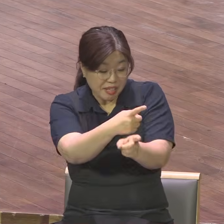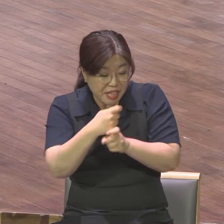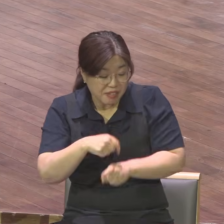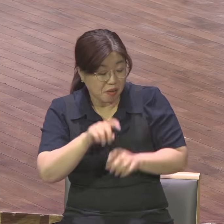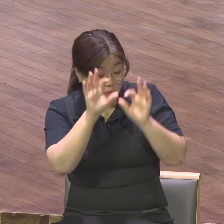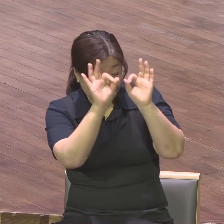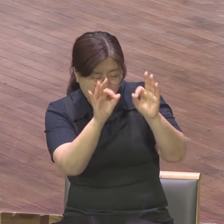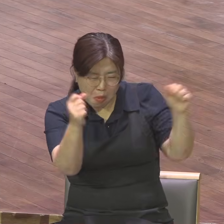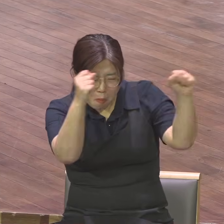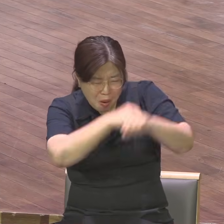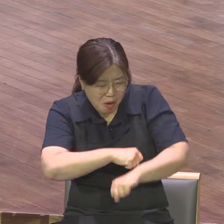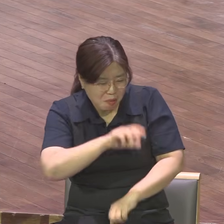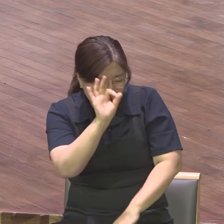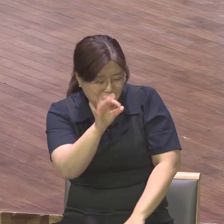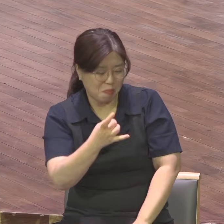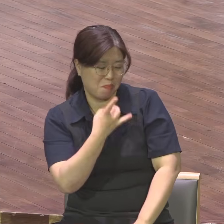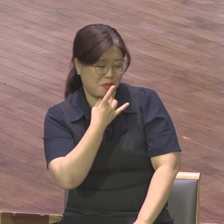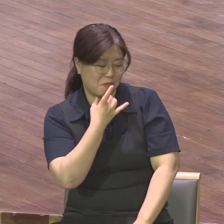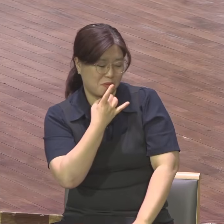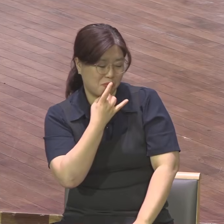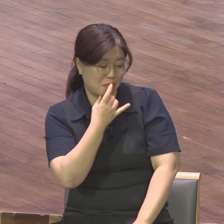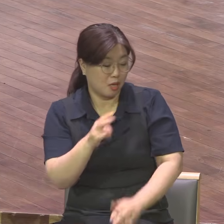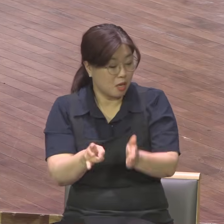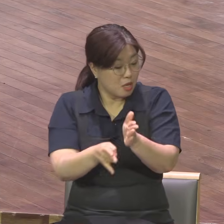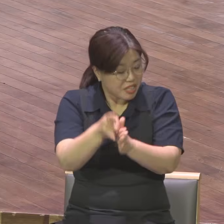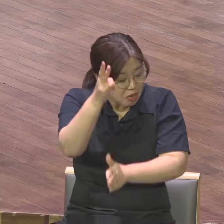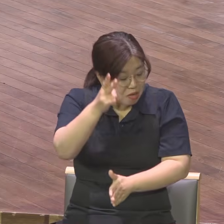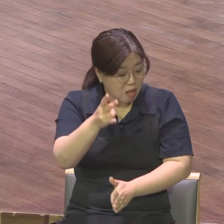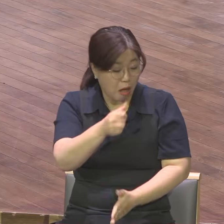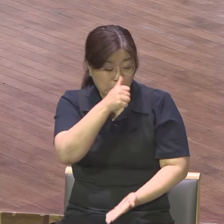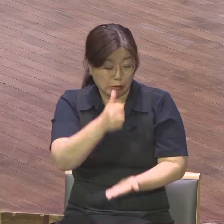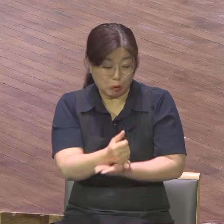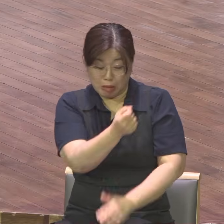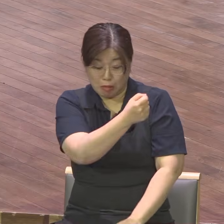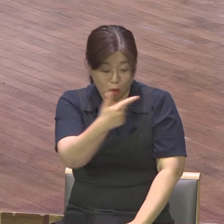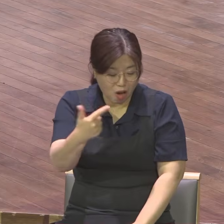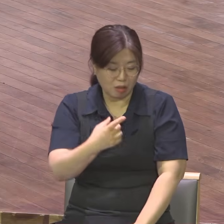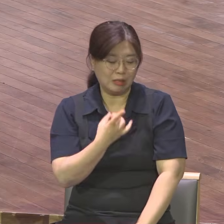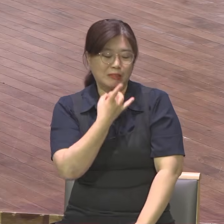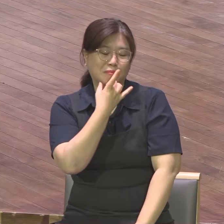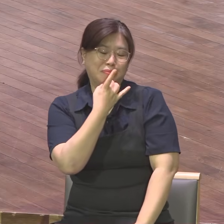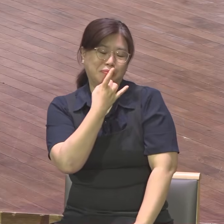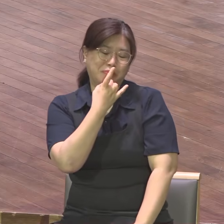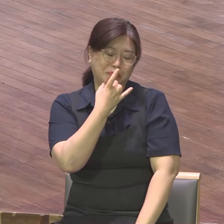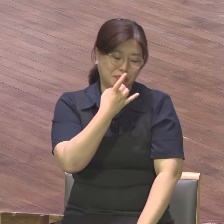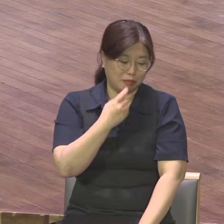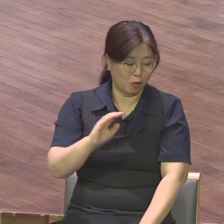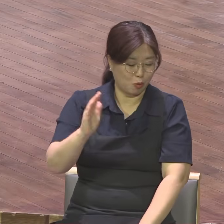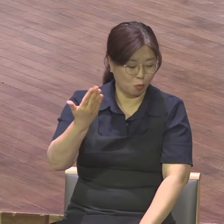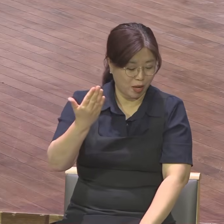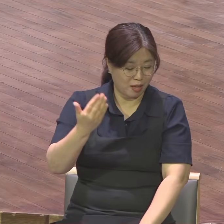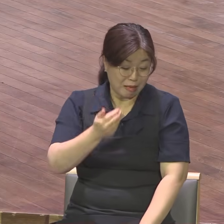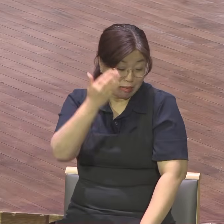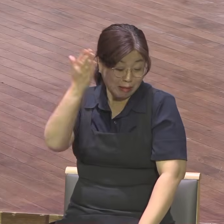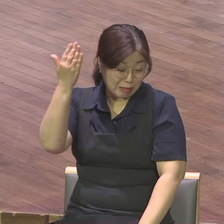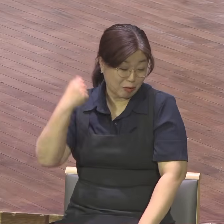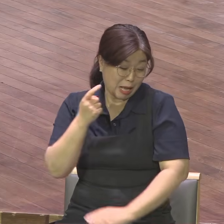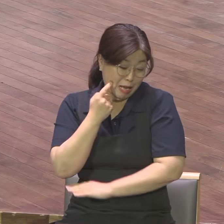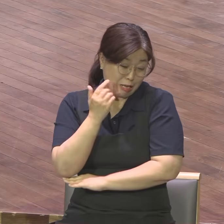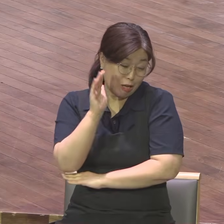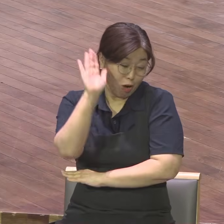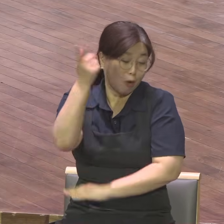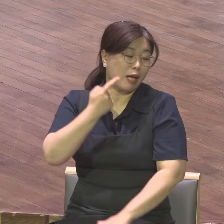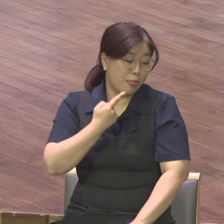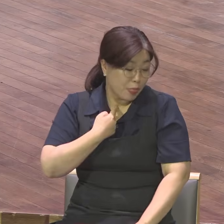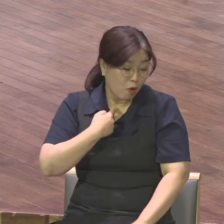멸망을 비웃는도다. 예루살렘이 크게 범죄함으로 조소거리가 되었으니 전에 그에게 영광을